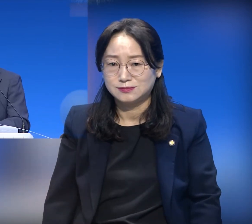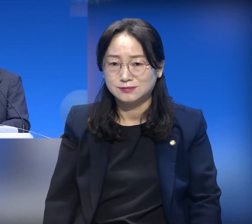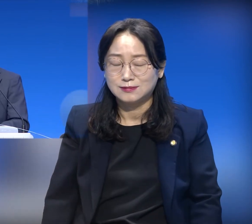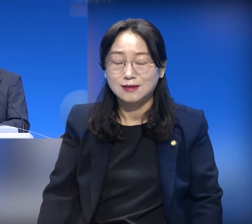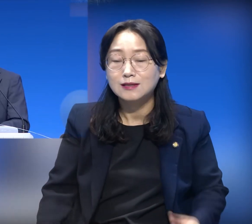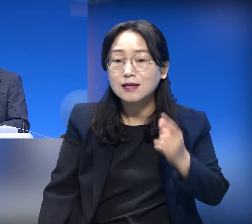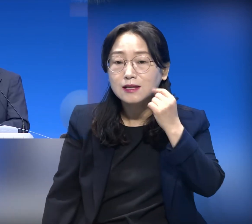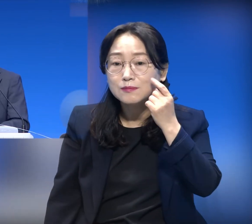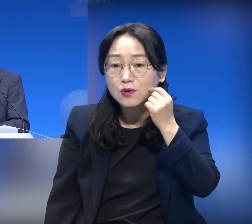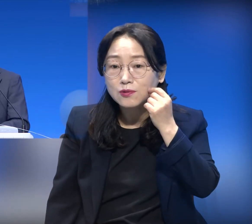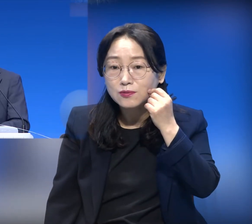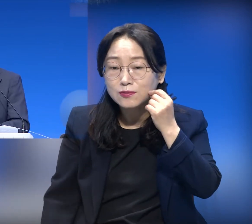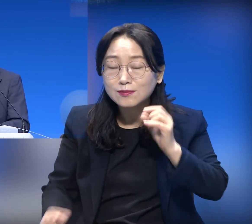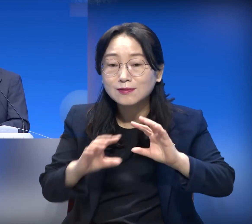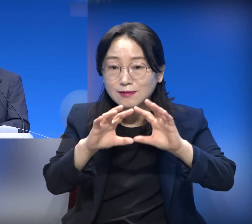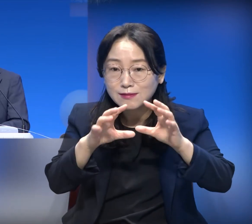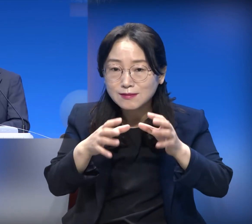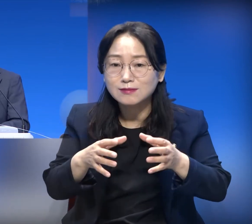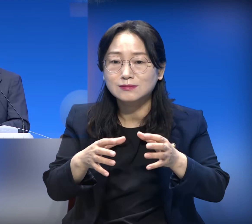일본의